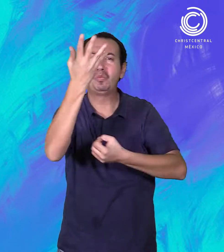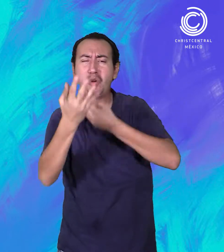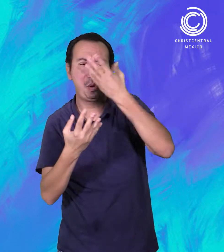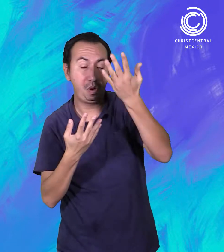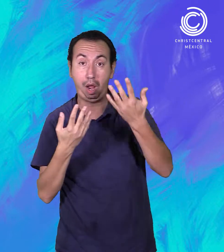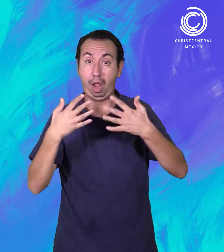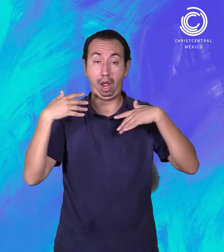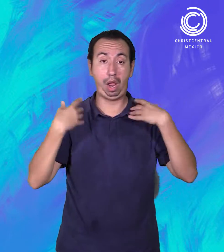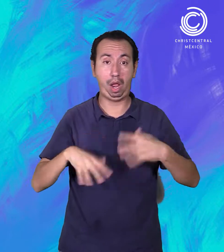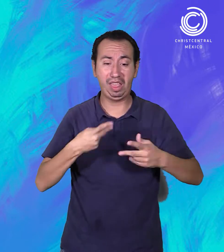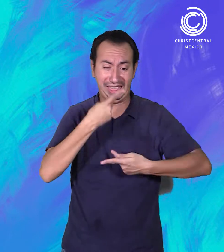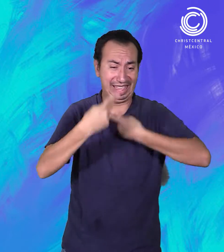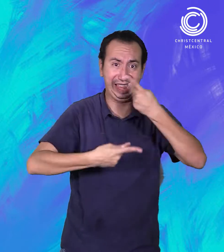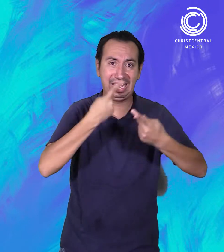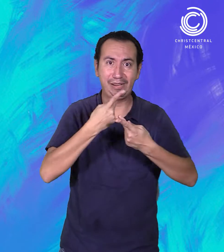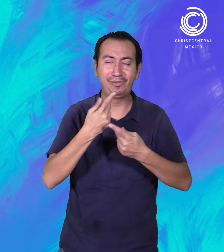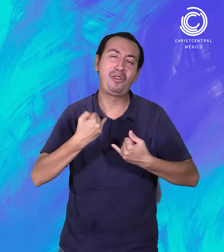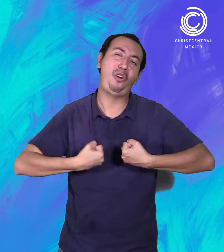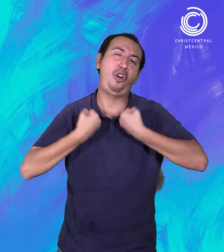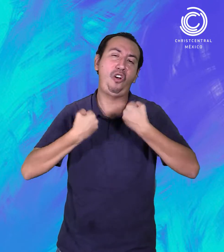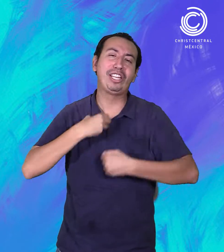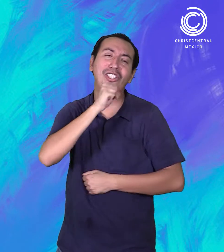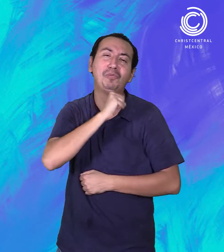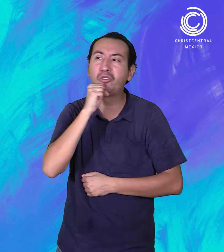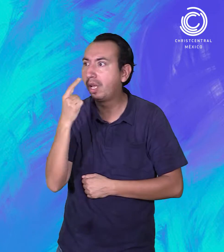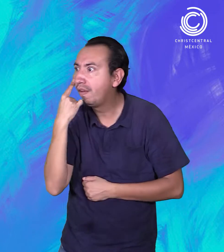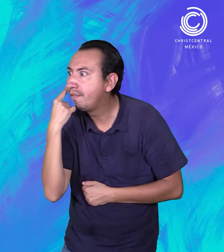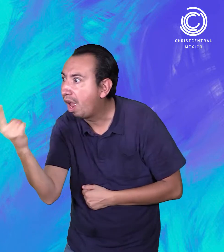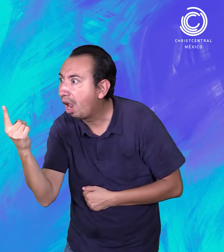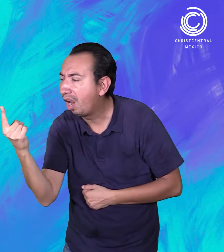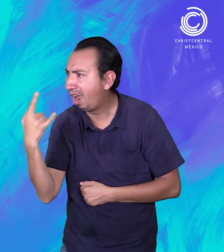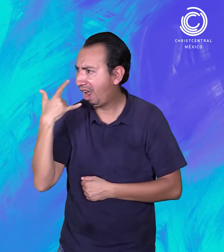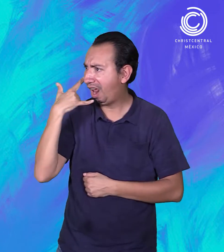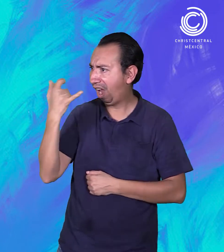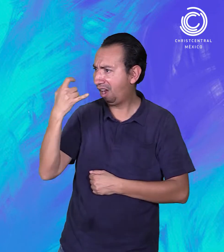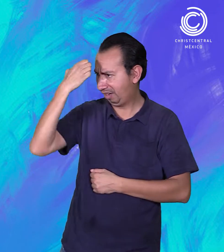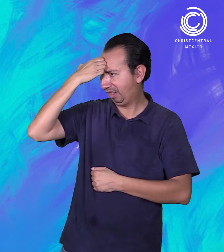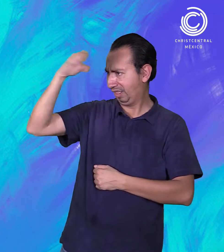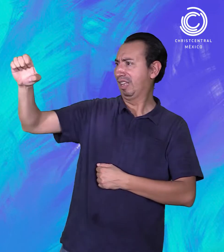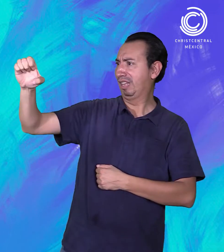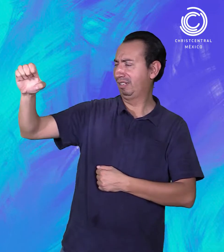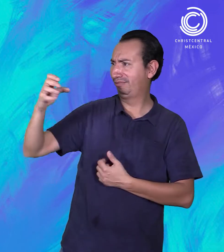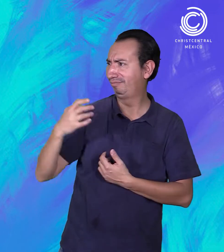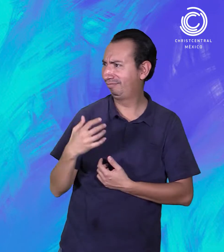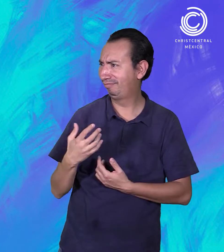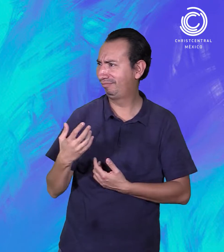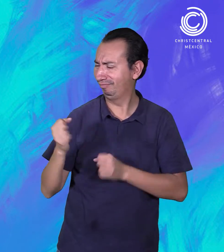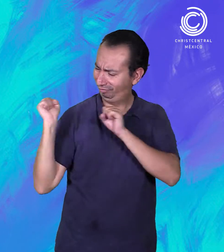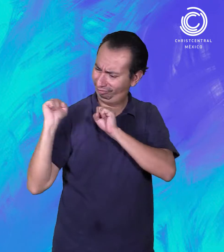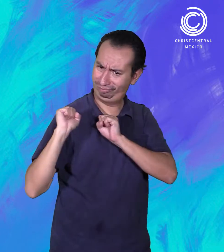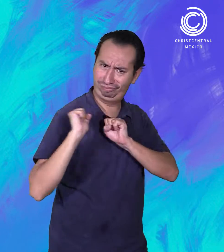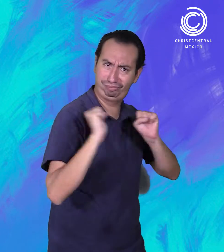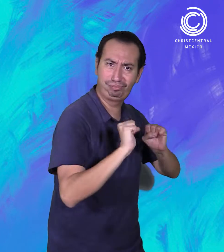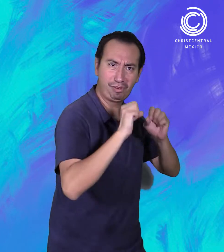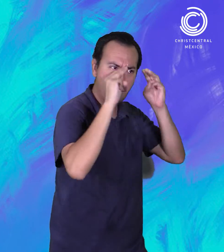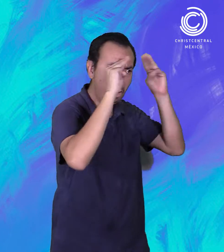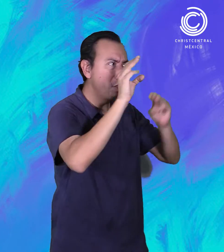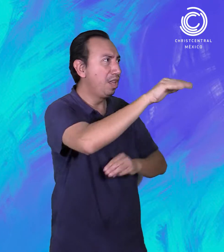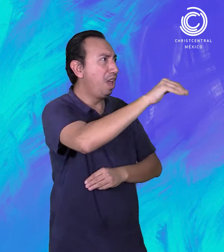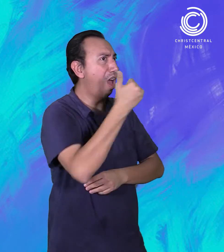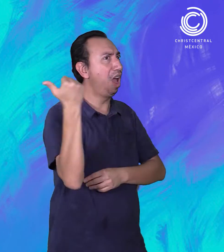siempre sucede, un muchacho chismoso viene corriendo, extrañado de lo que estaba pasando, viene, se lo